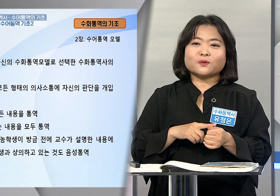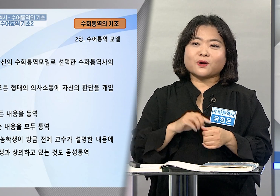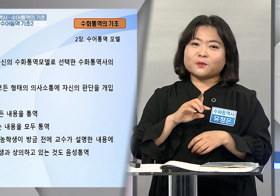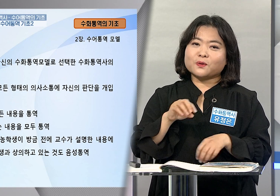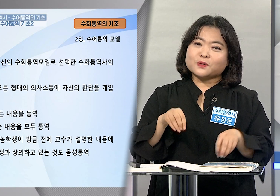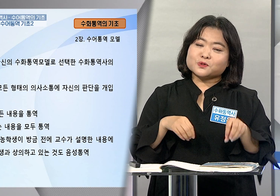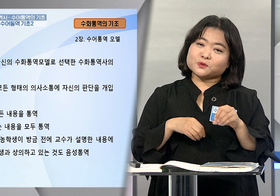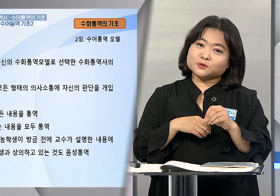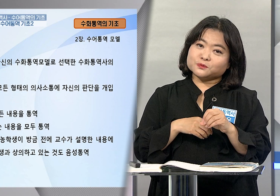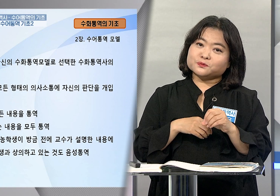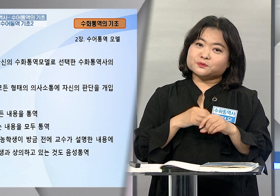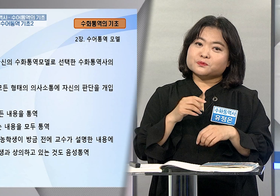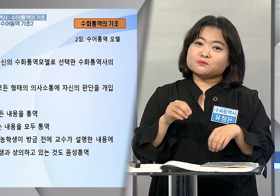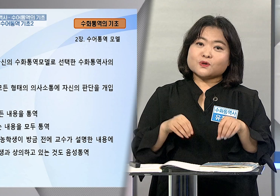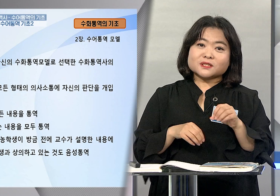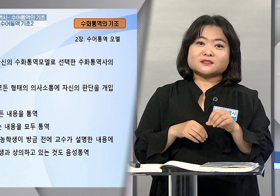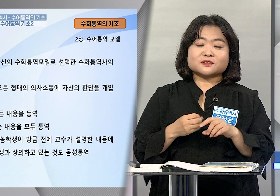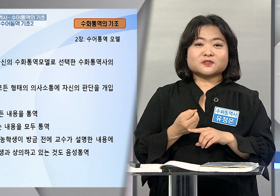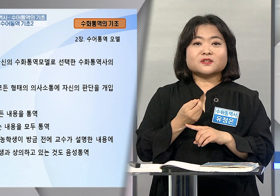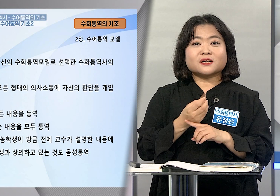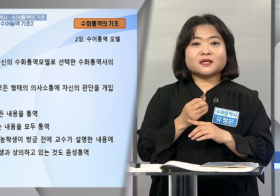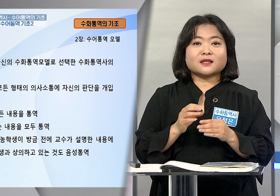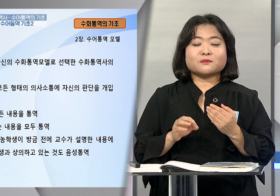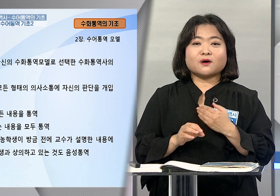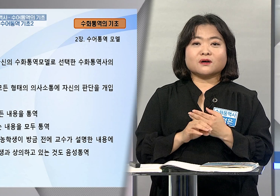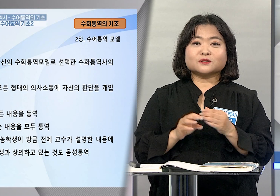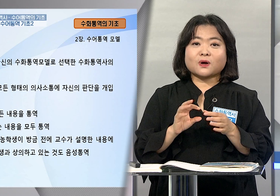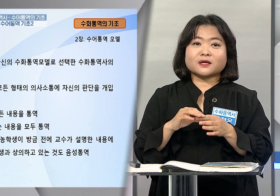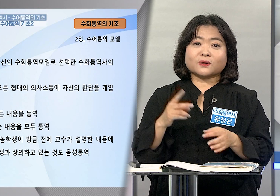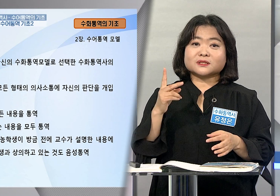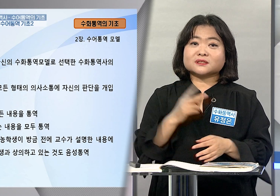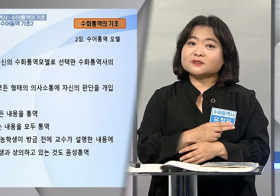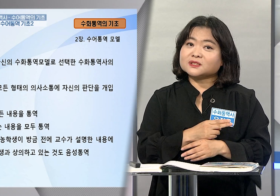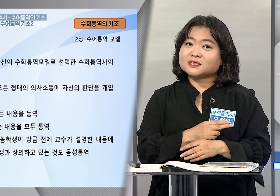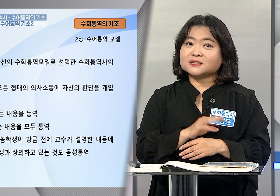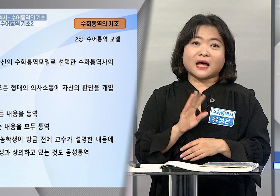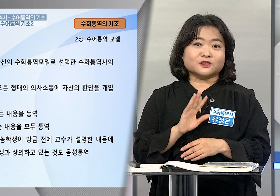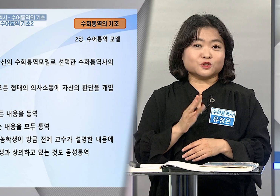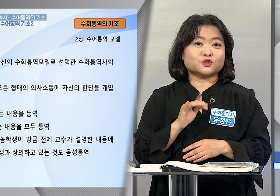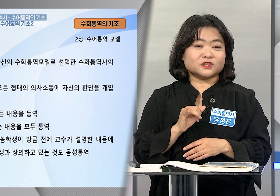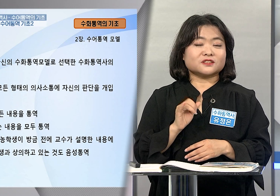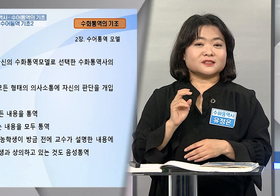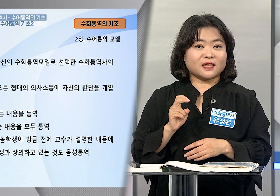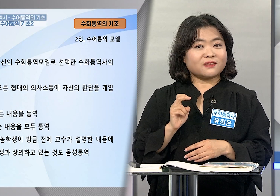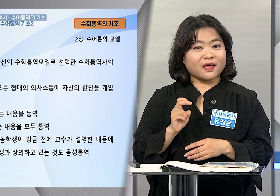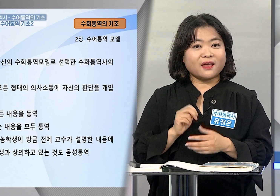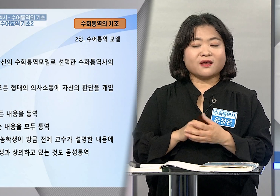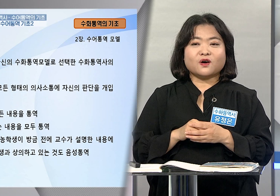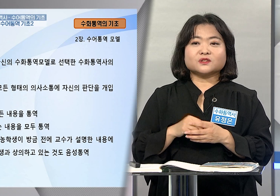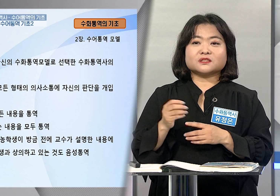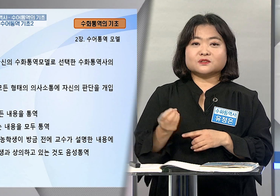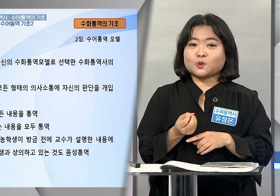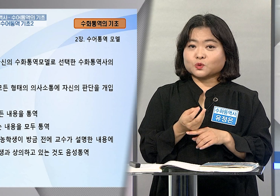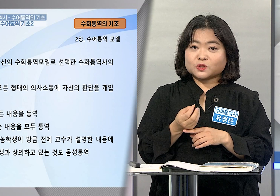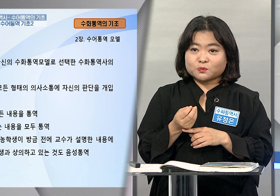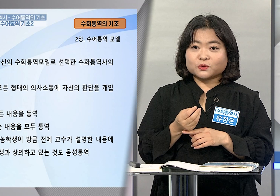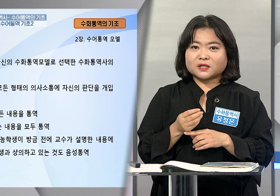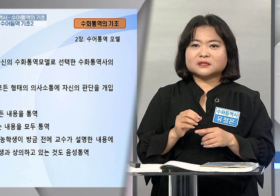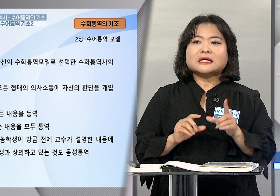있네요라고 조금 미화시켜서 전달을 했다면 그 관계 완전히 끊어지지는 않을 수도 있었을 텐데 어쨌든 송수신 모델은